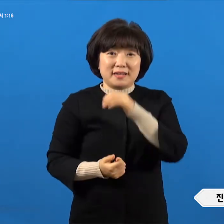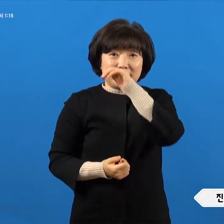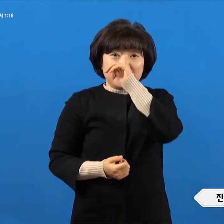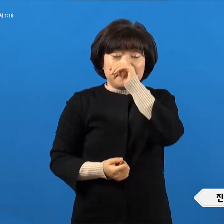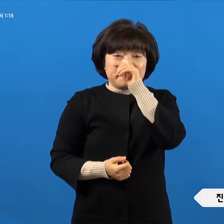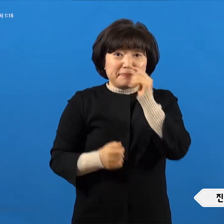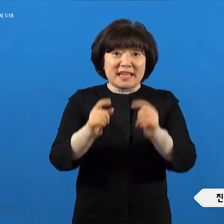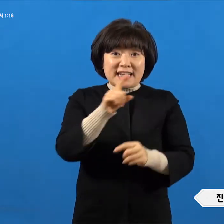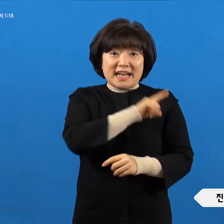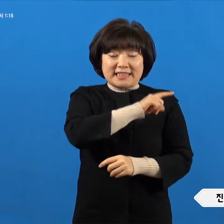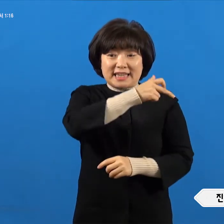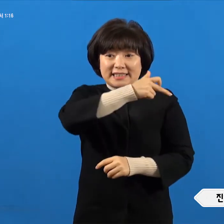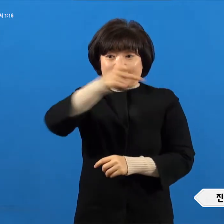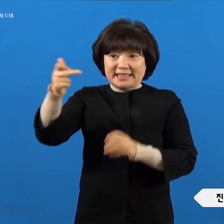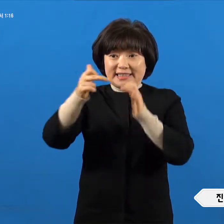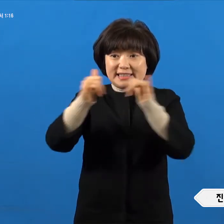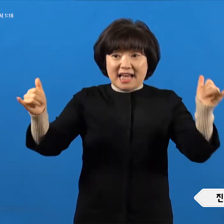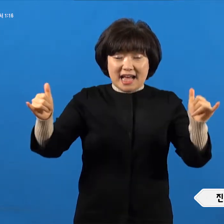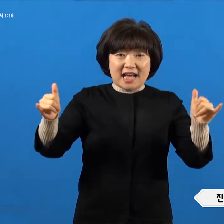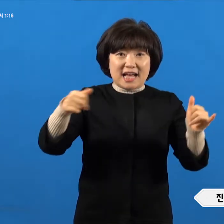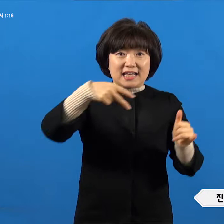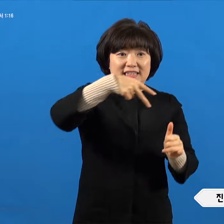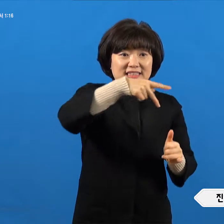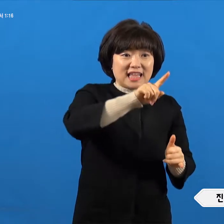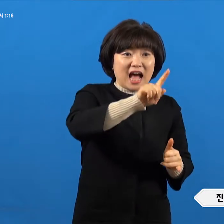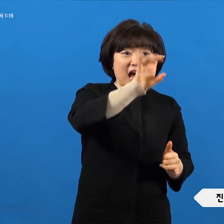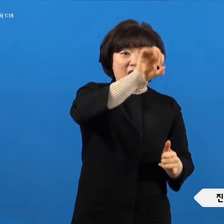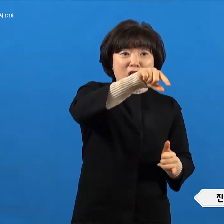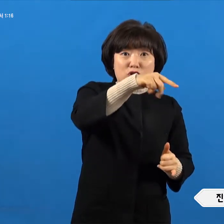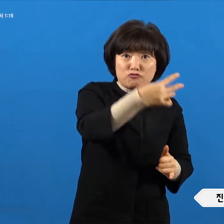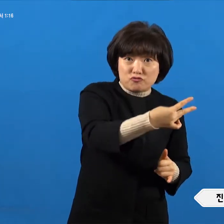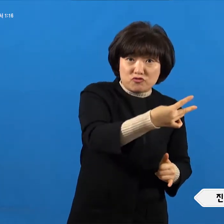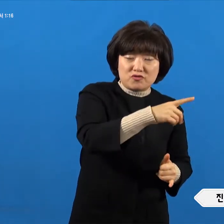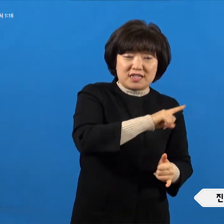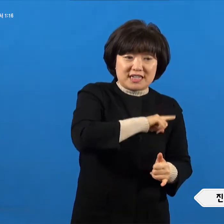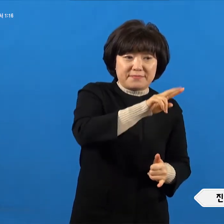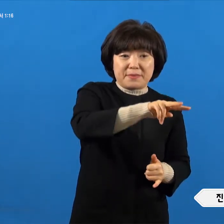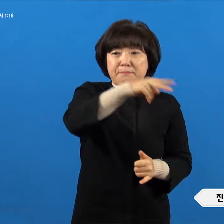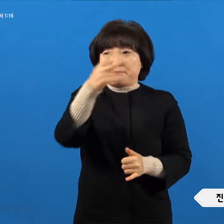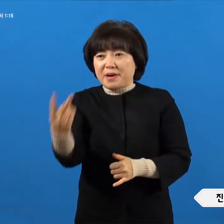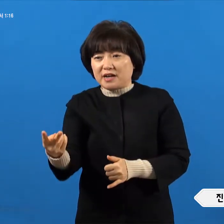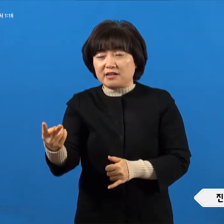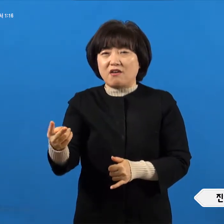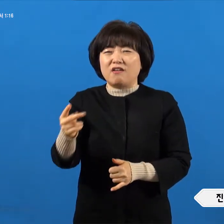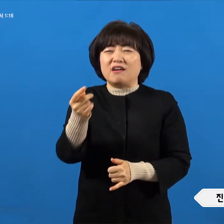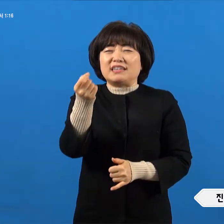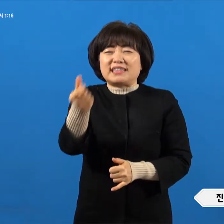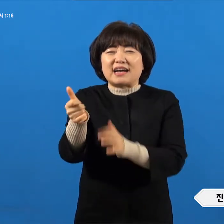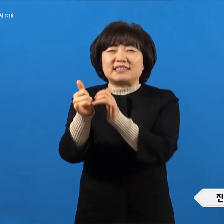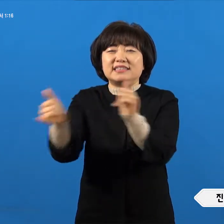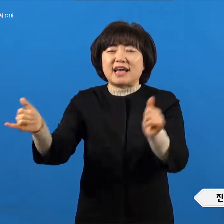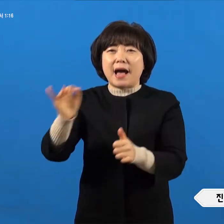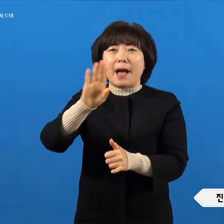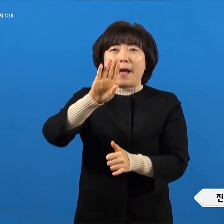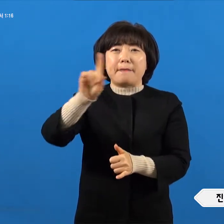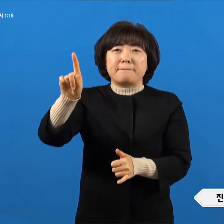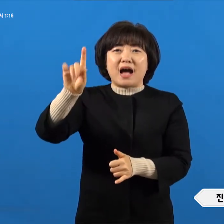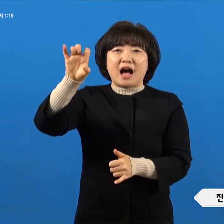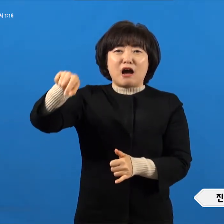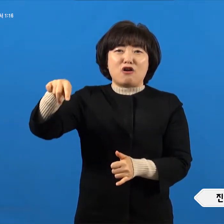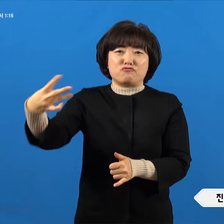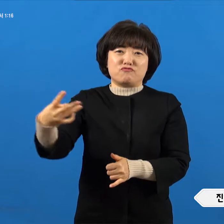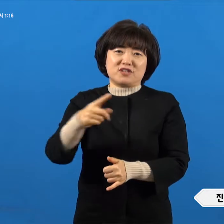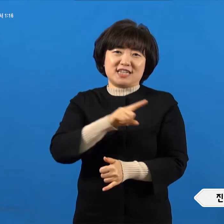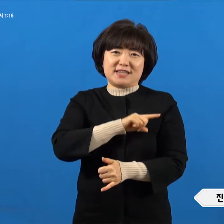큰 자라는 사울이란 이름이 가장 작은 자라는 바울이란 이름으로 바뀝니다. 사람들을 잡아들였던